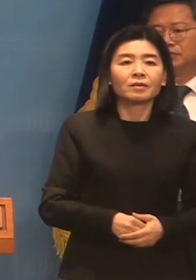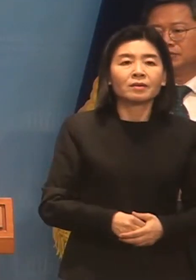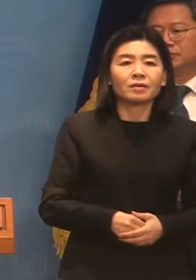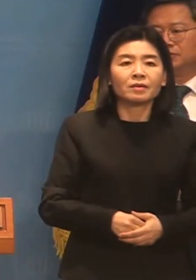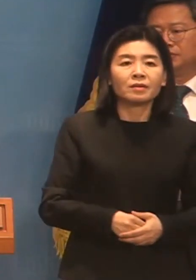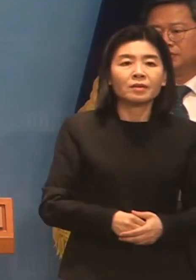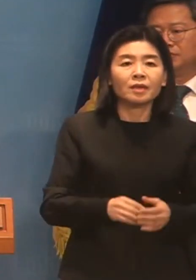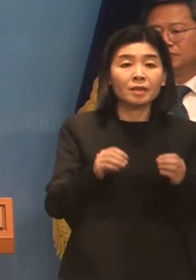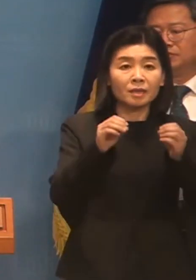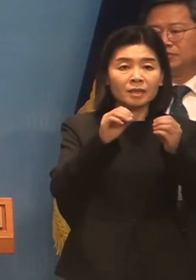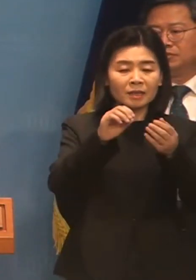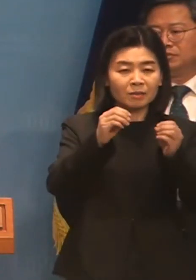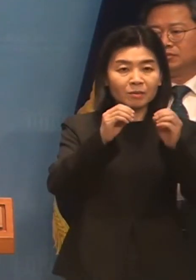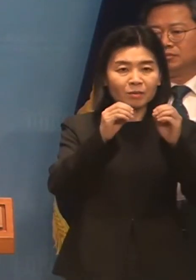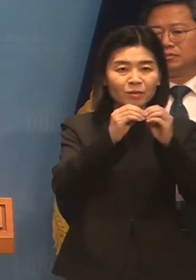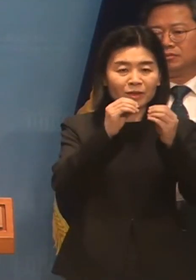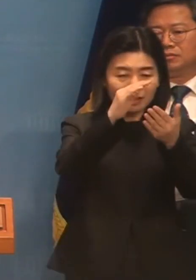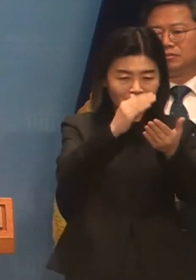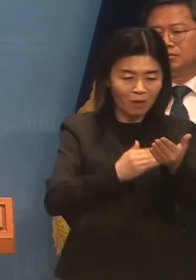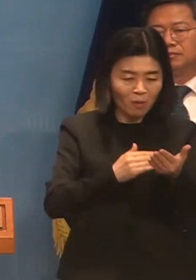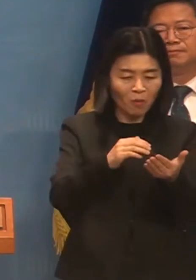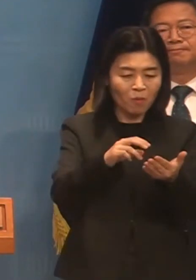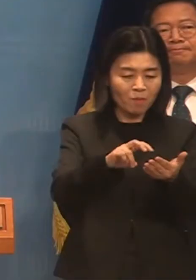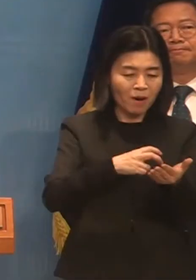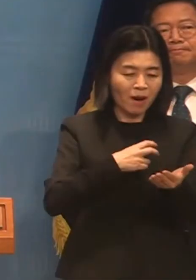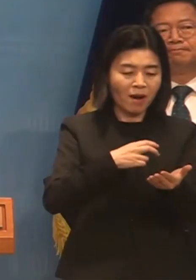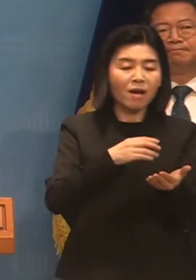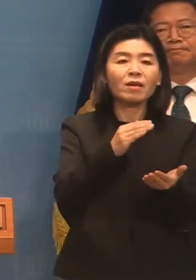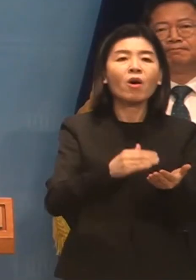보내신 글 중에는 이런 내용들이 있었습니다.